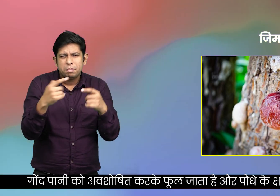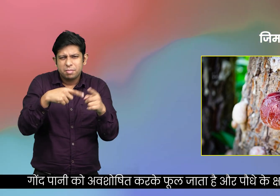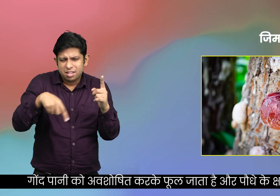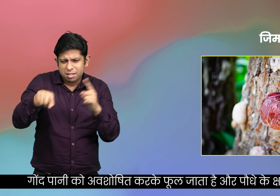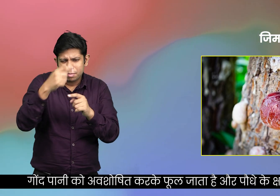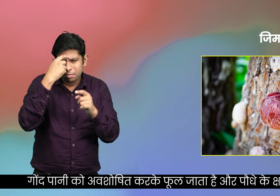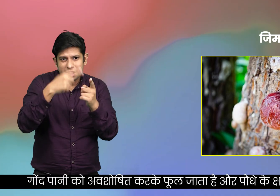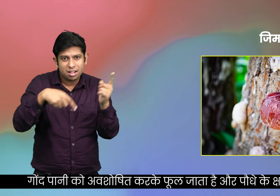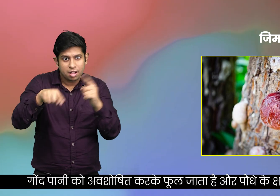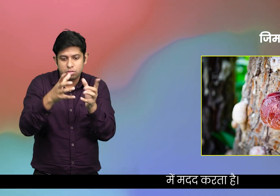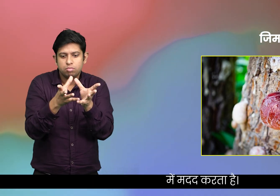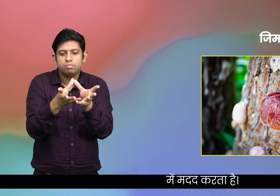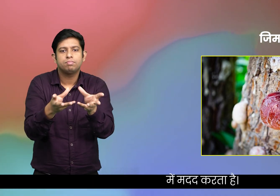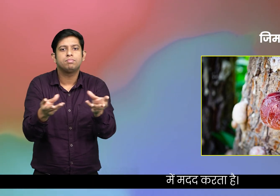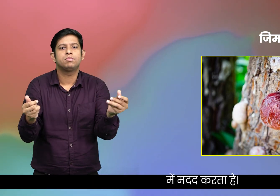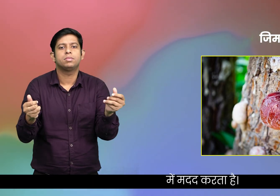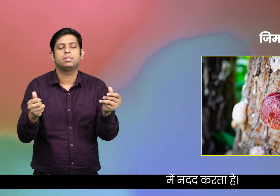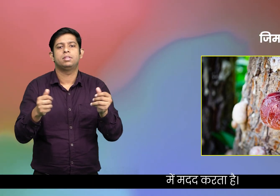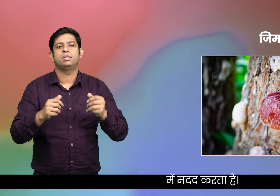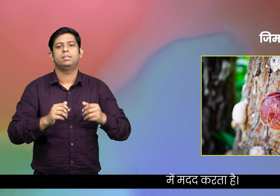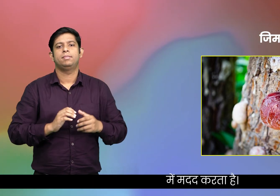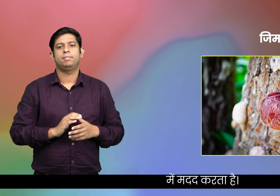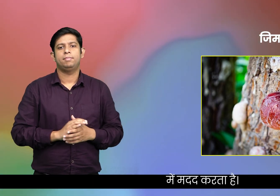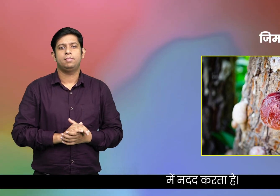के उपचार में मदद करता है।